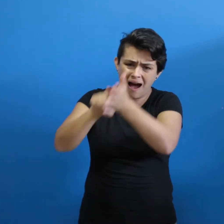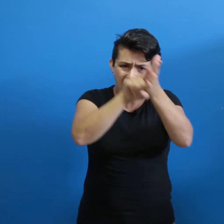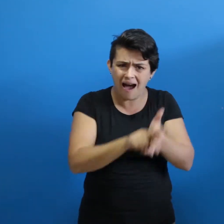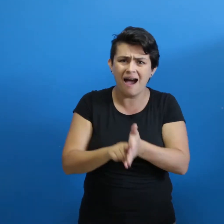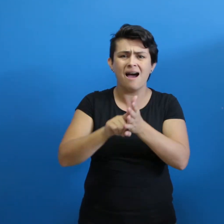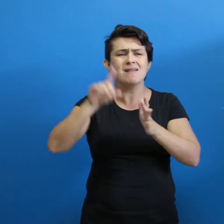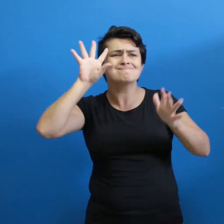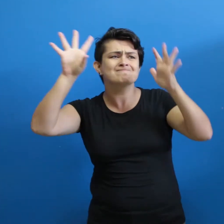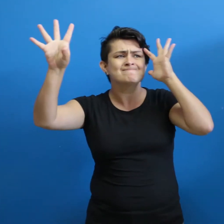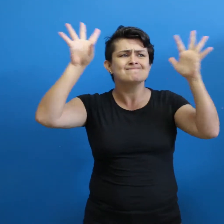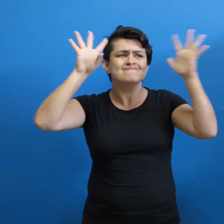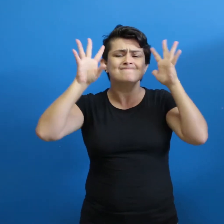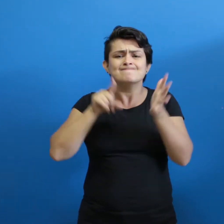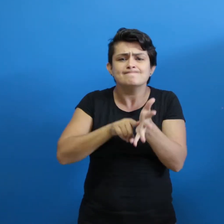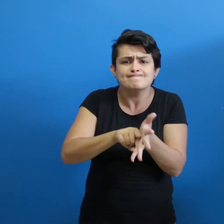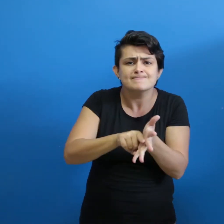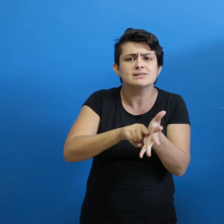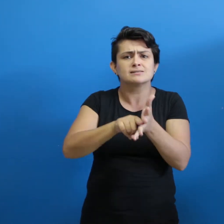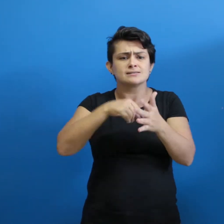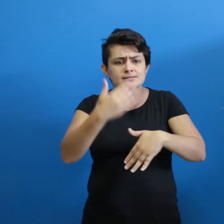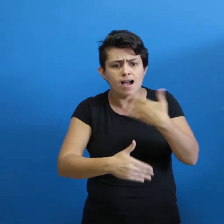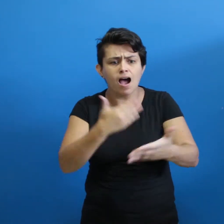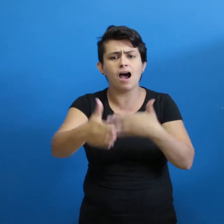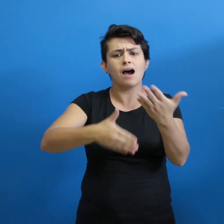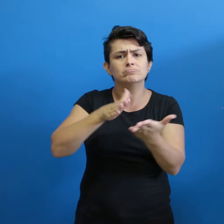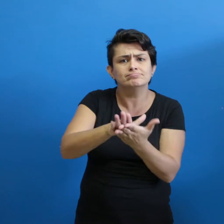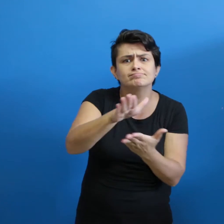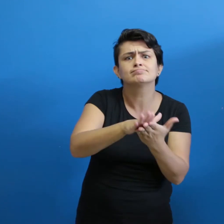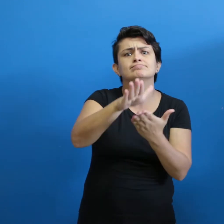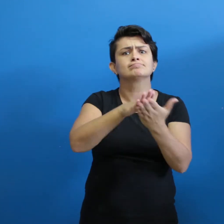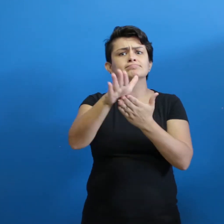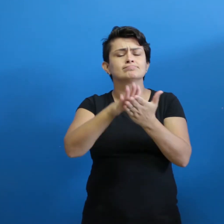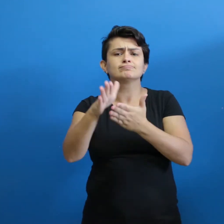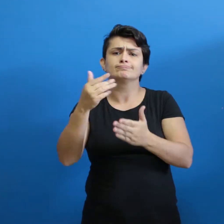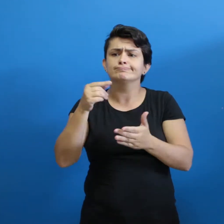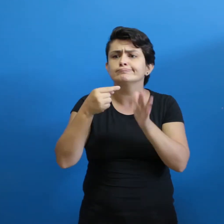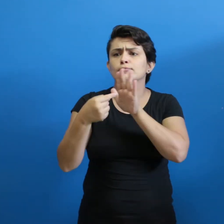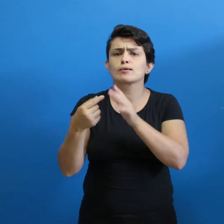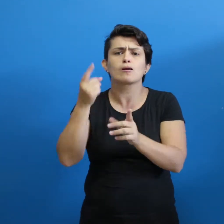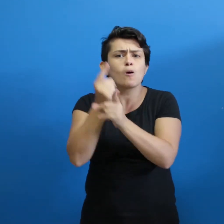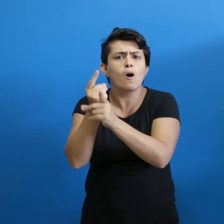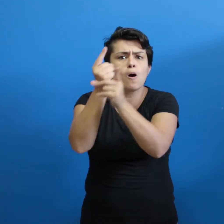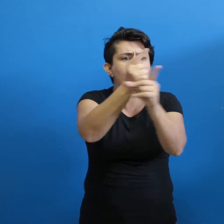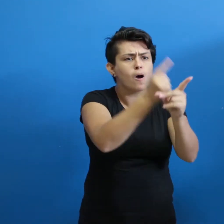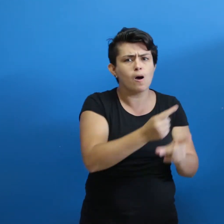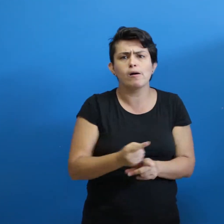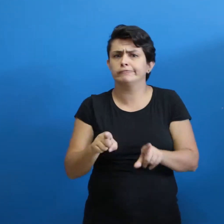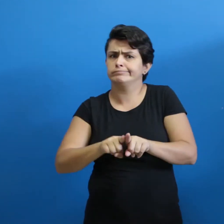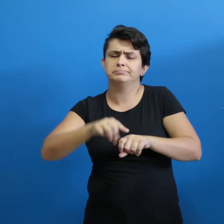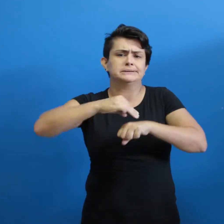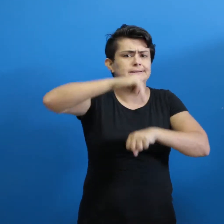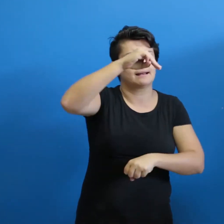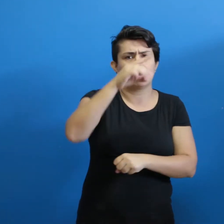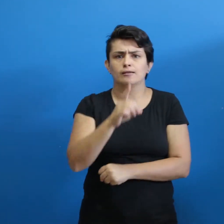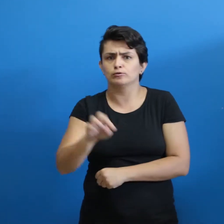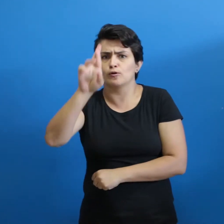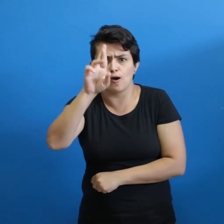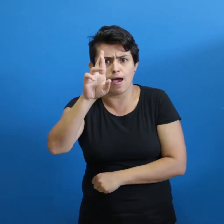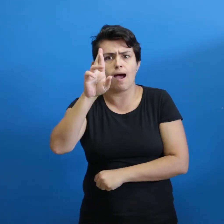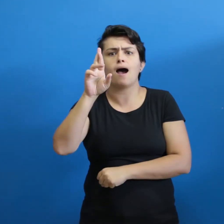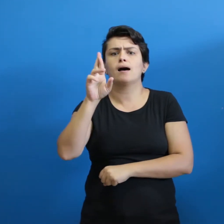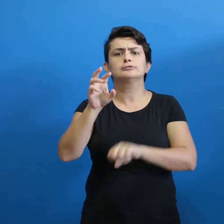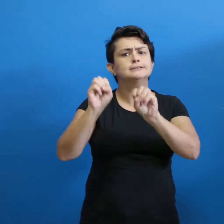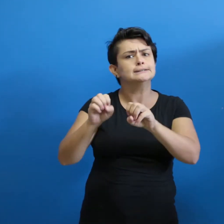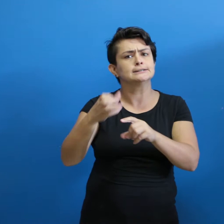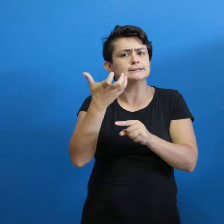refletir, de estudar, de fazer pesquisas. Nós temos alunas de graduação, de mestrado, doutorado, pós-doutorado, ministramos disciplinas